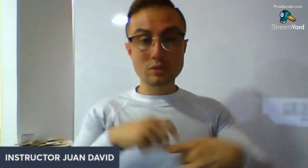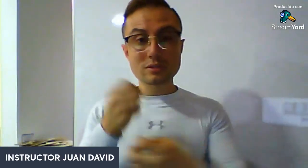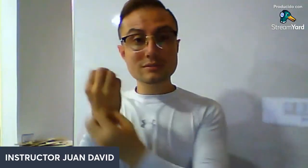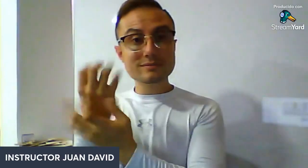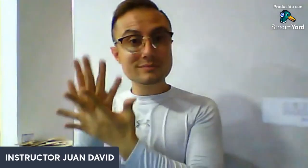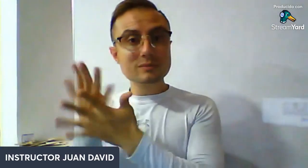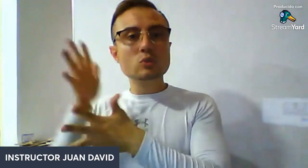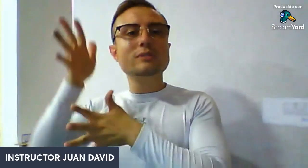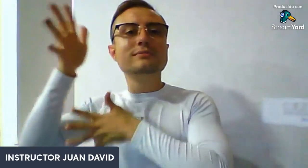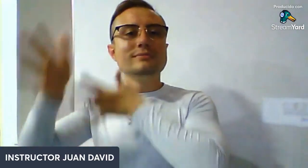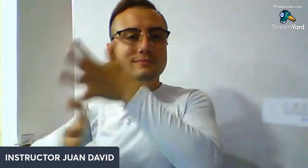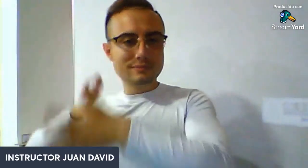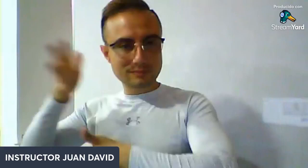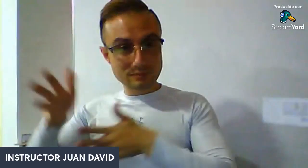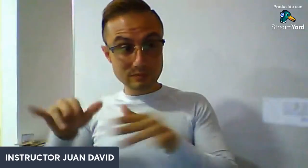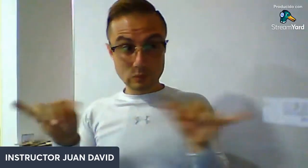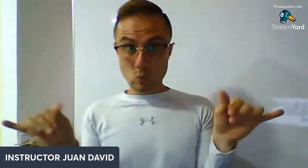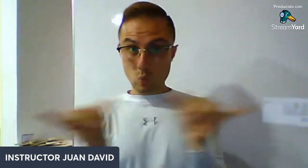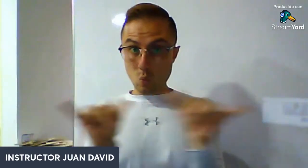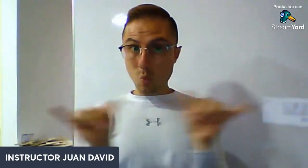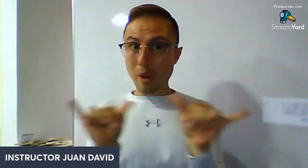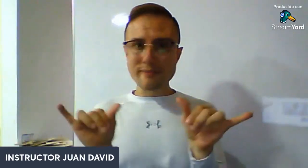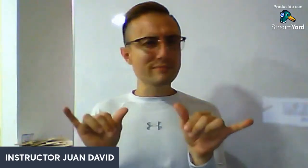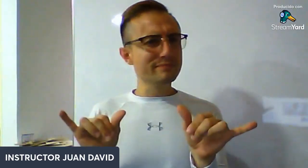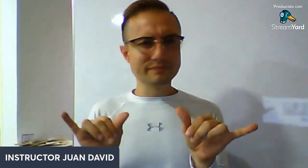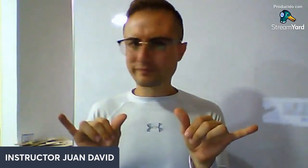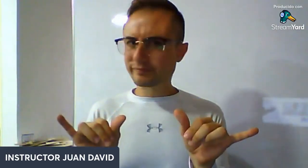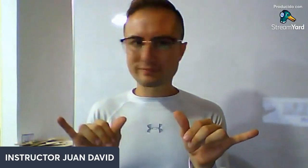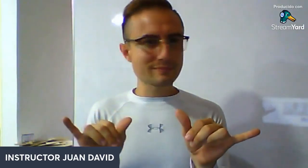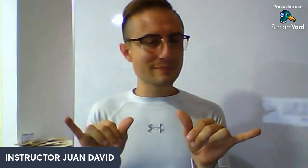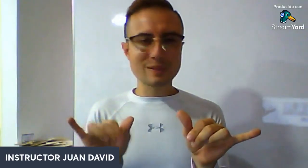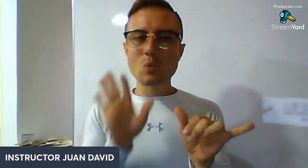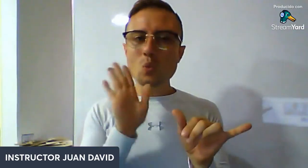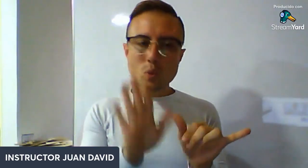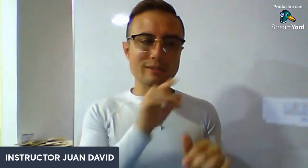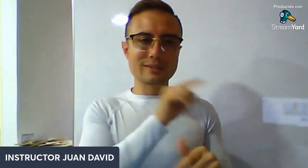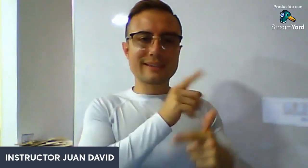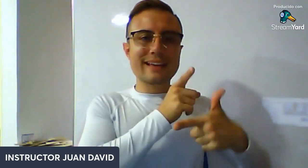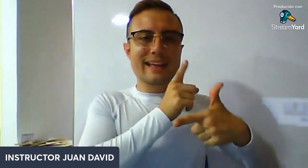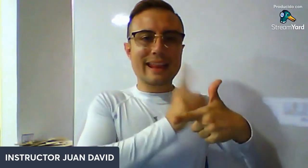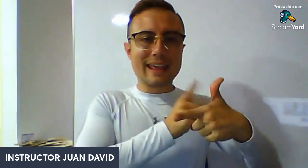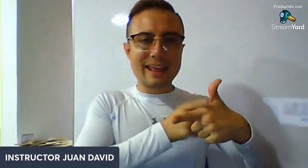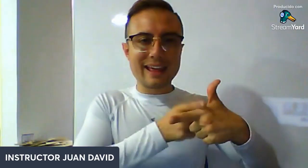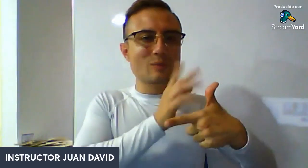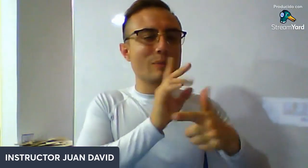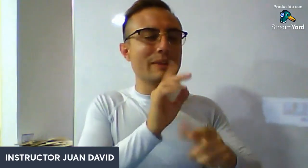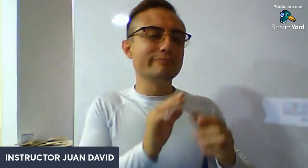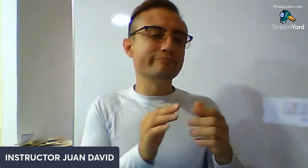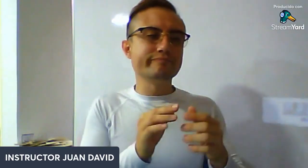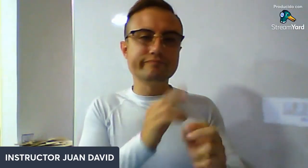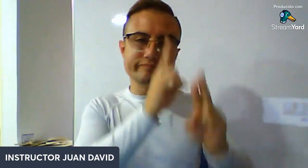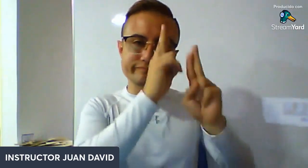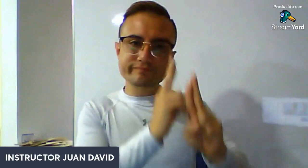que nos vamos desligando un poco de lo que es la estructura del español porque no es igual a la estructura de la lengua de señas